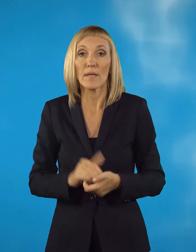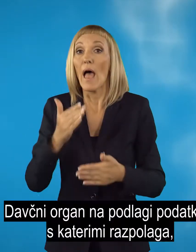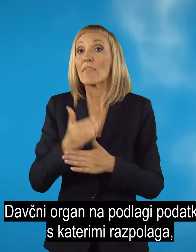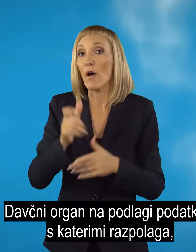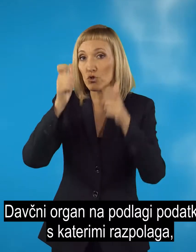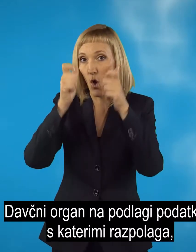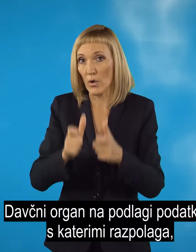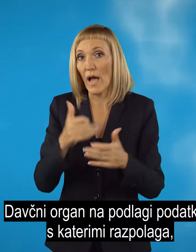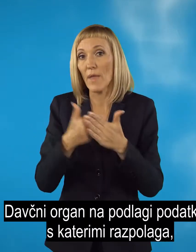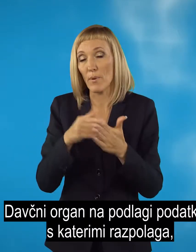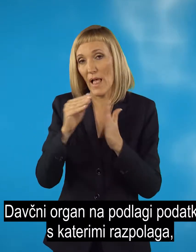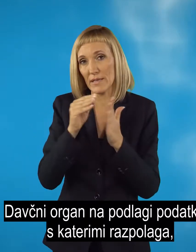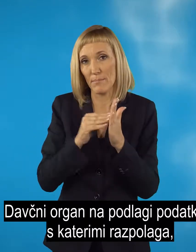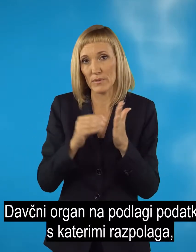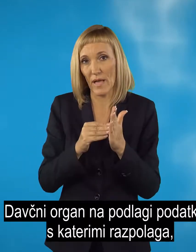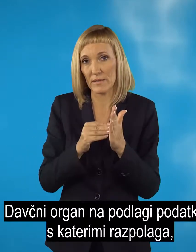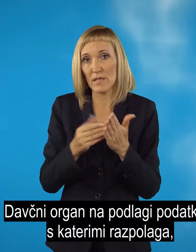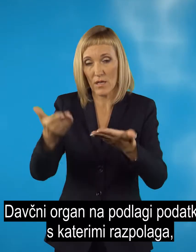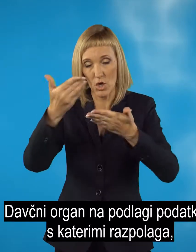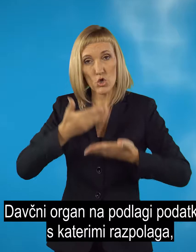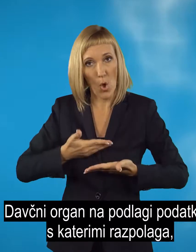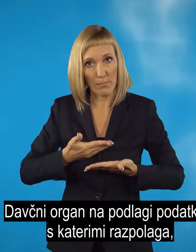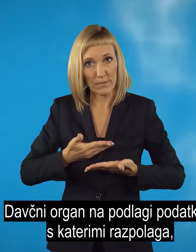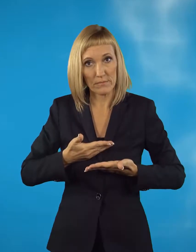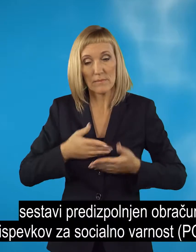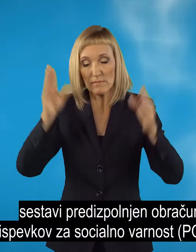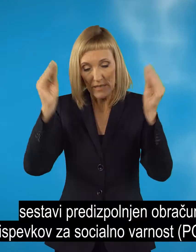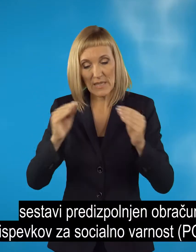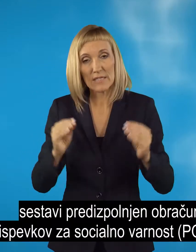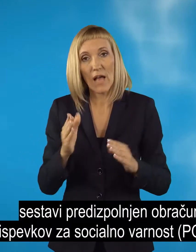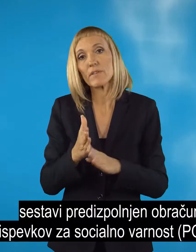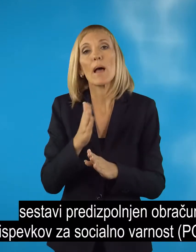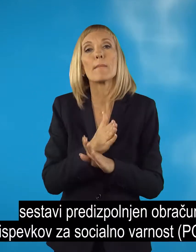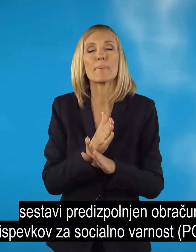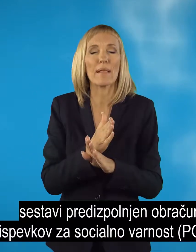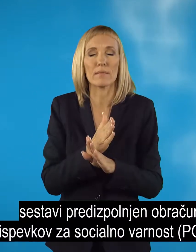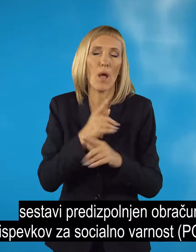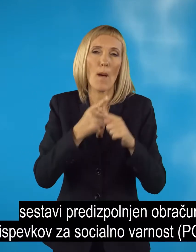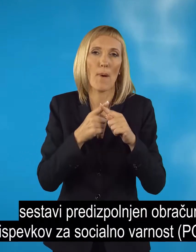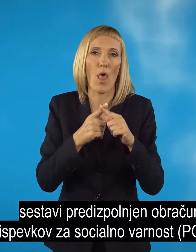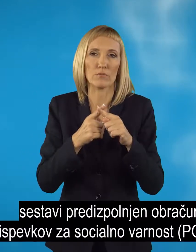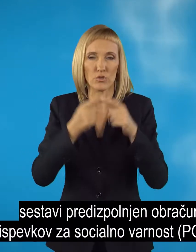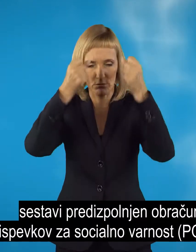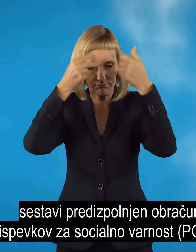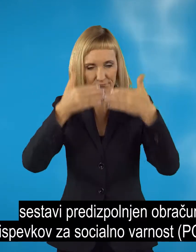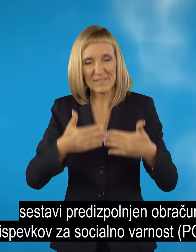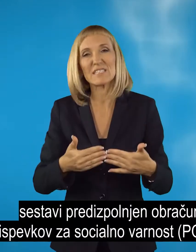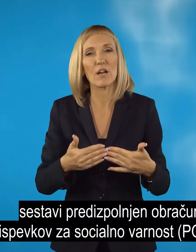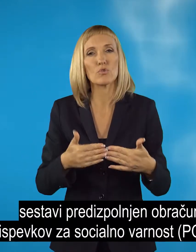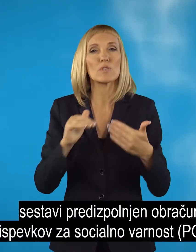Davčni organ na podlagi podatkov, s katerimi razpolaga, sestavi predizpolnjen obračun prispevkov za socialno